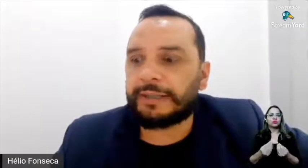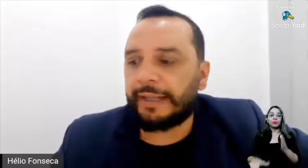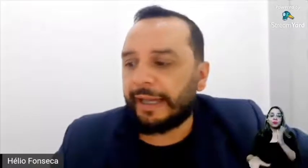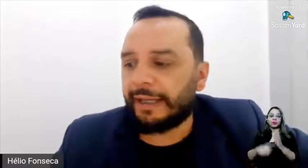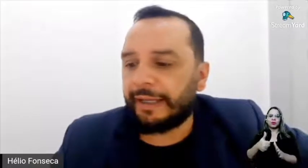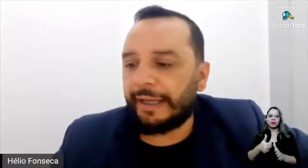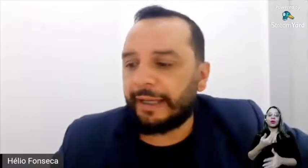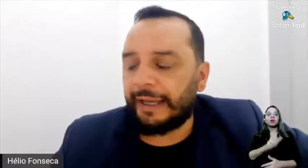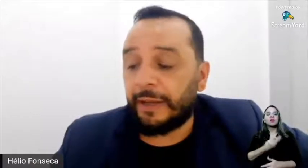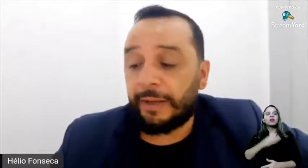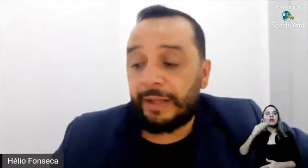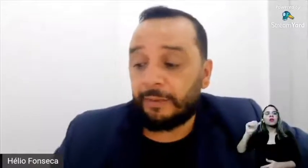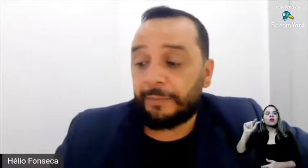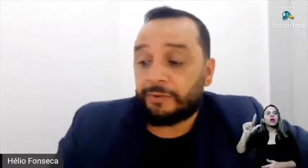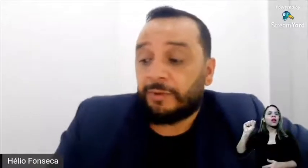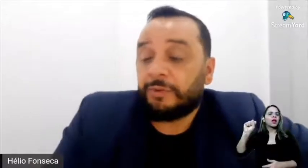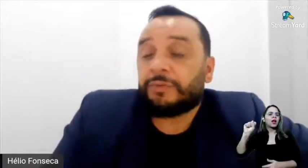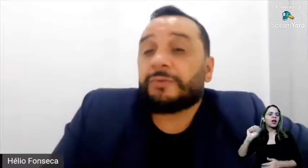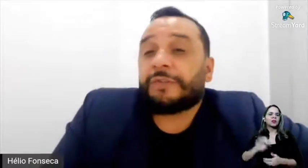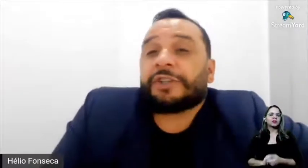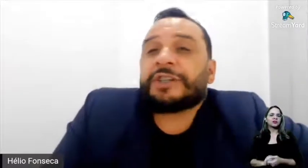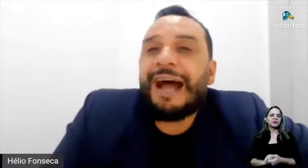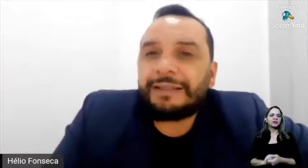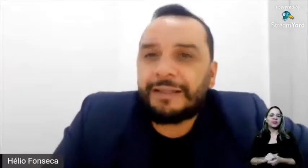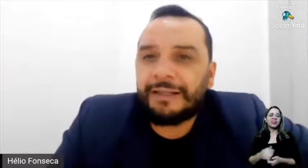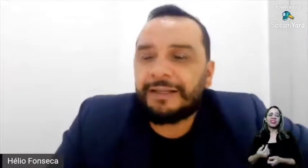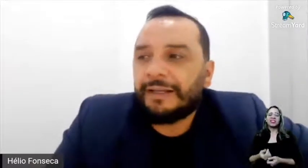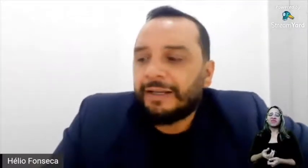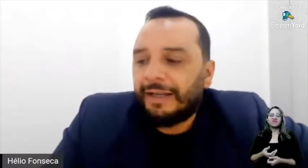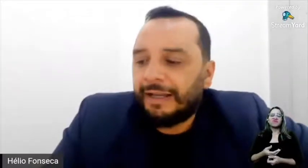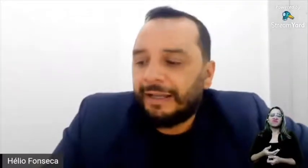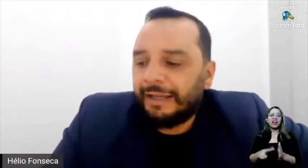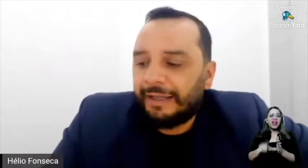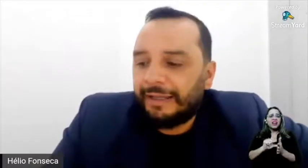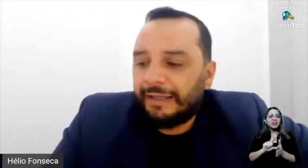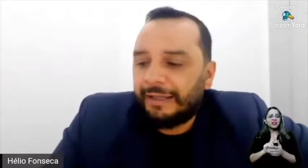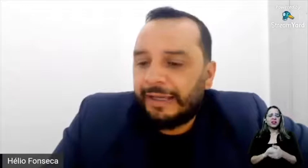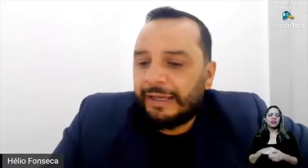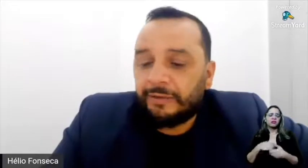eu conheci ele era uma pessoa muito fechada,